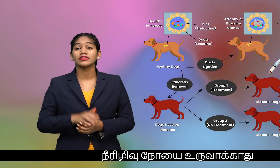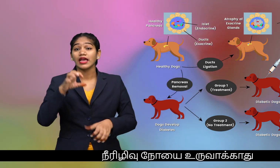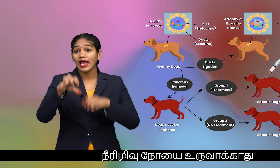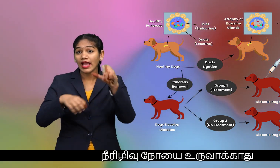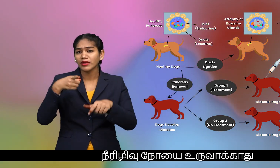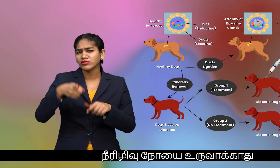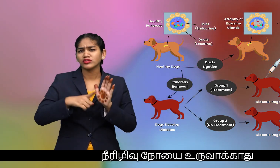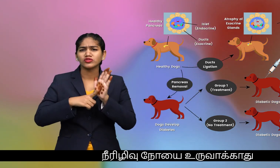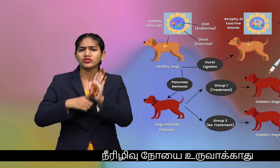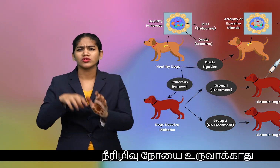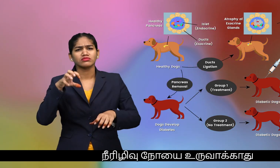நீரிழிவு நோயை உருவாக்காது.